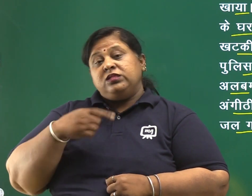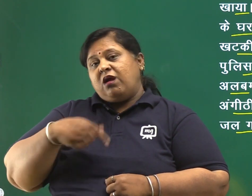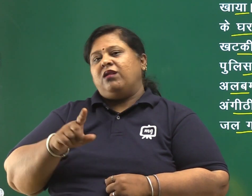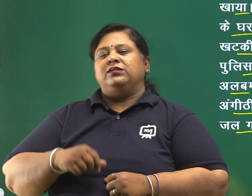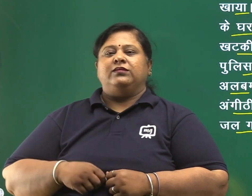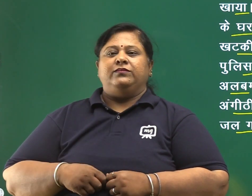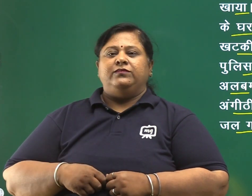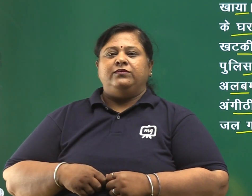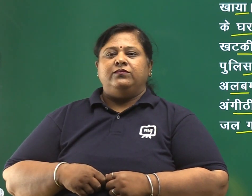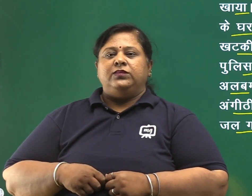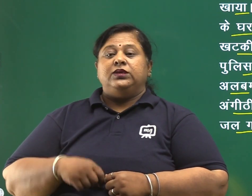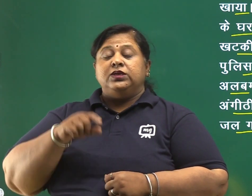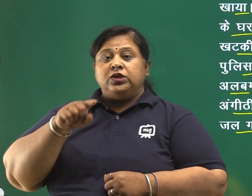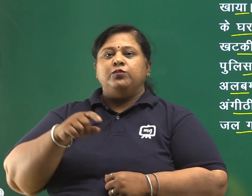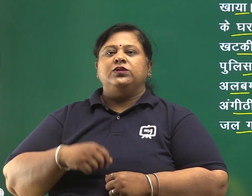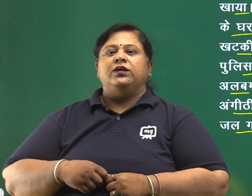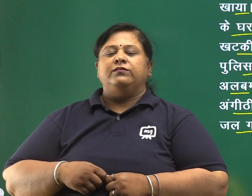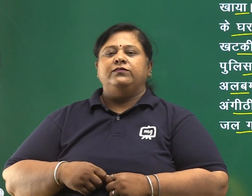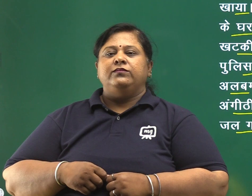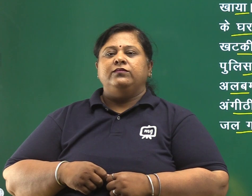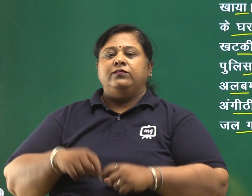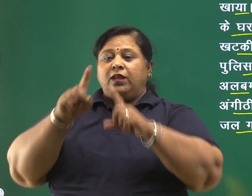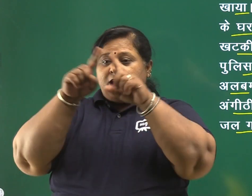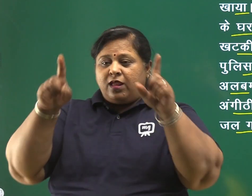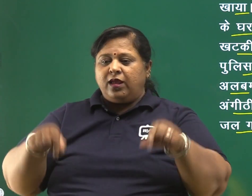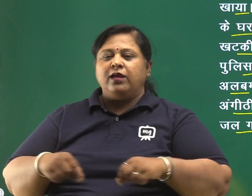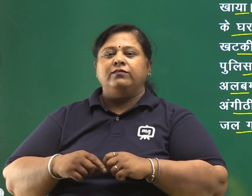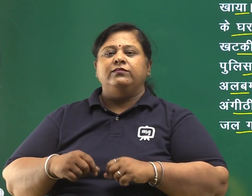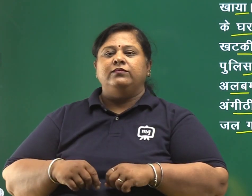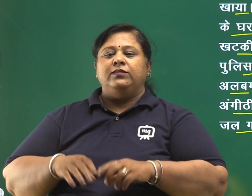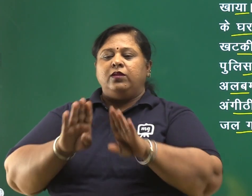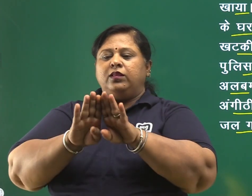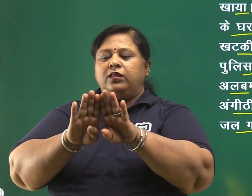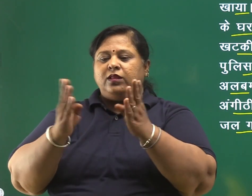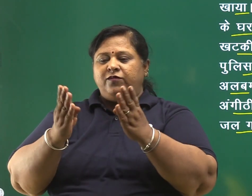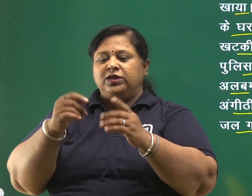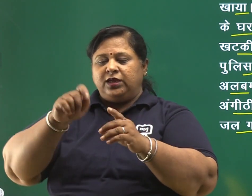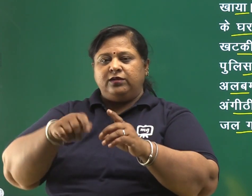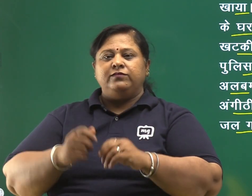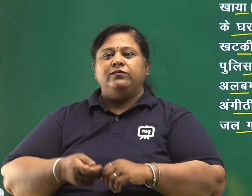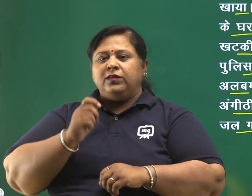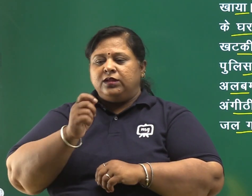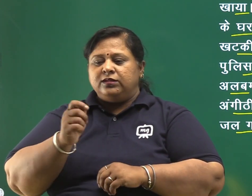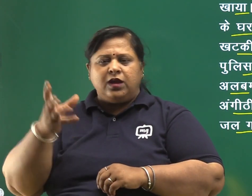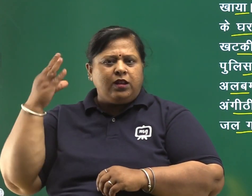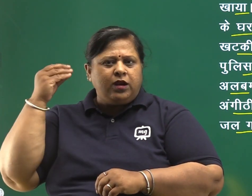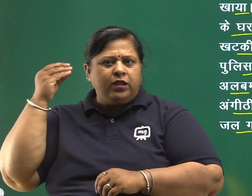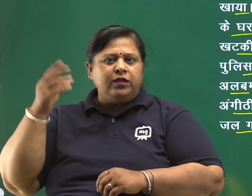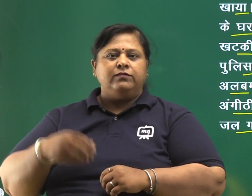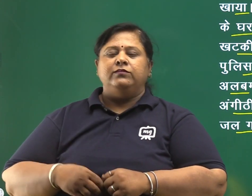से जब उसके घर के दरवाजे की सांकल